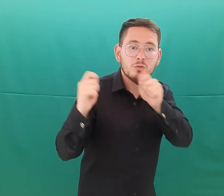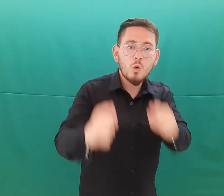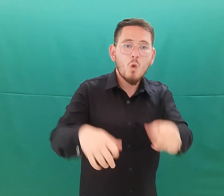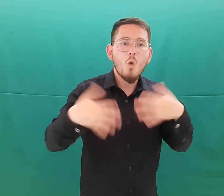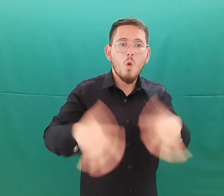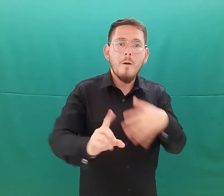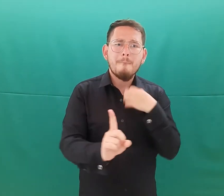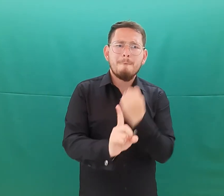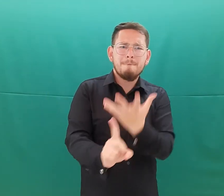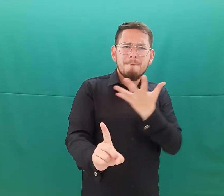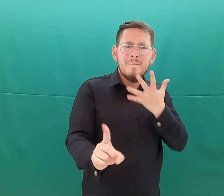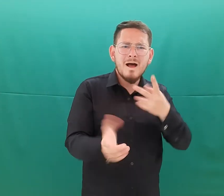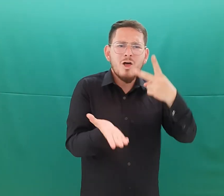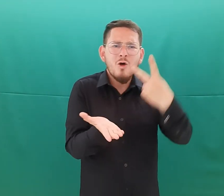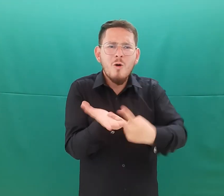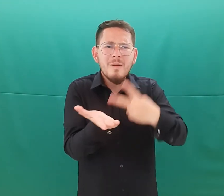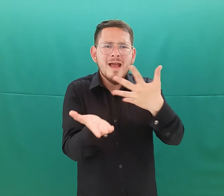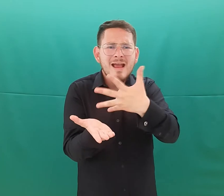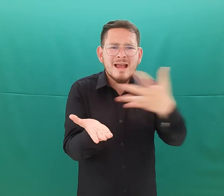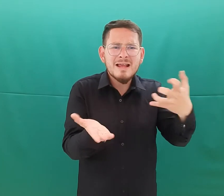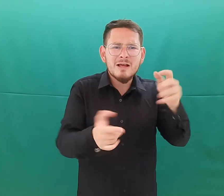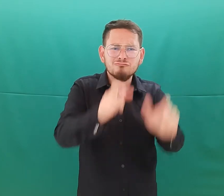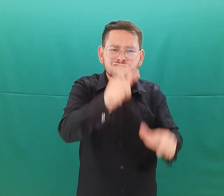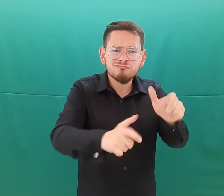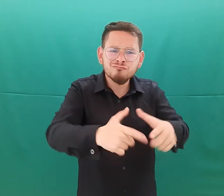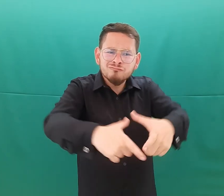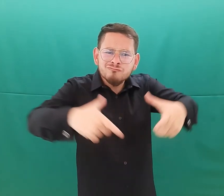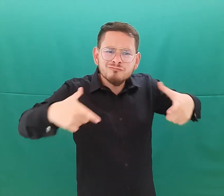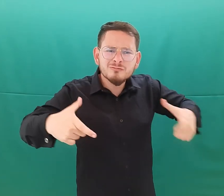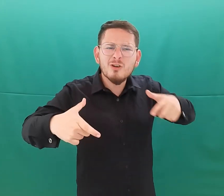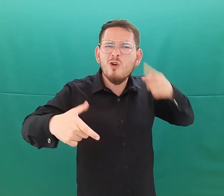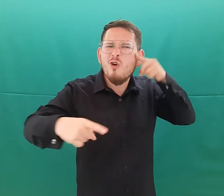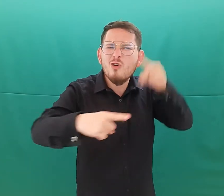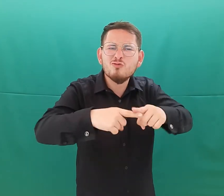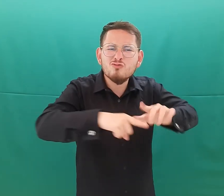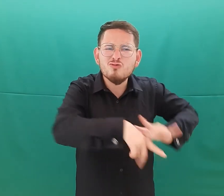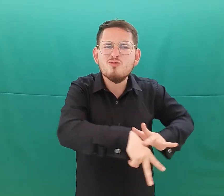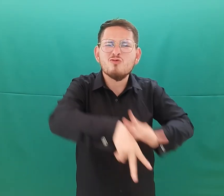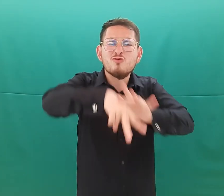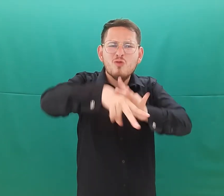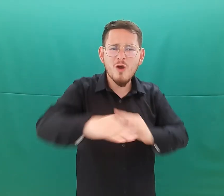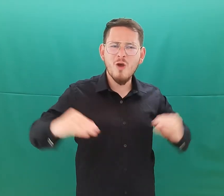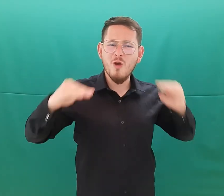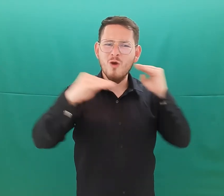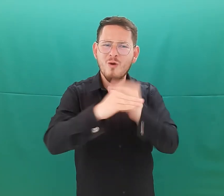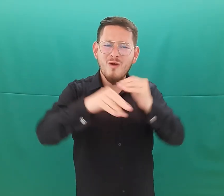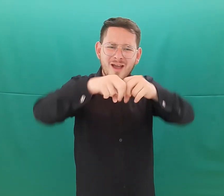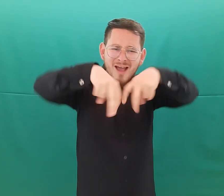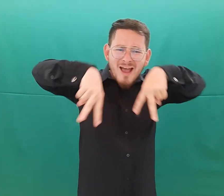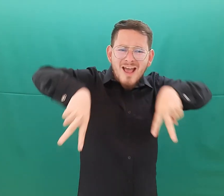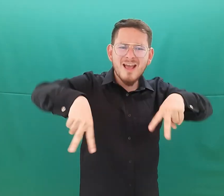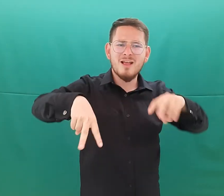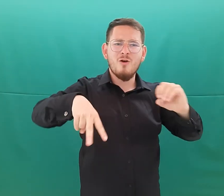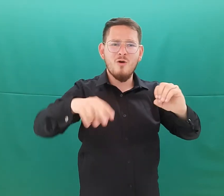personas. En este espacio se promueve la igualdad de género y la lucha contra todas las formas de violencia hacia las mujeres